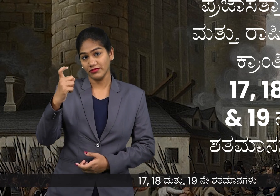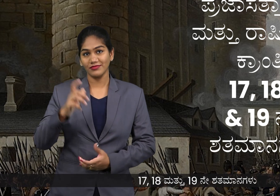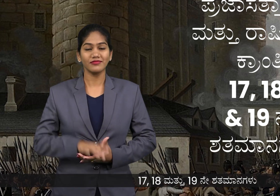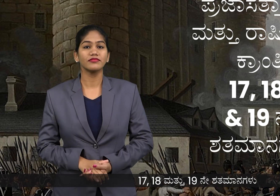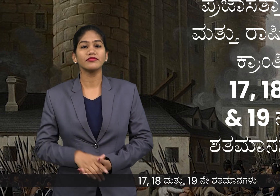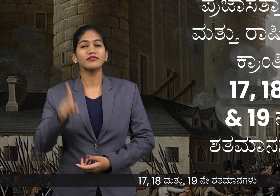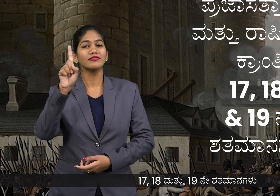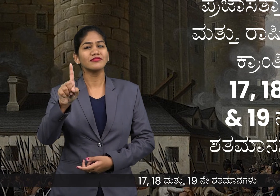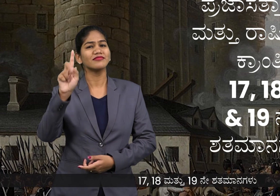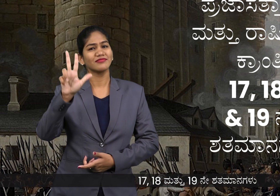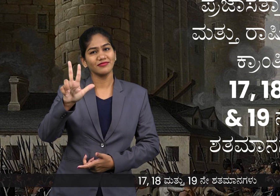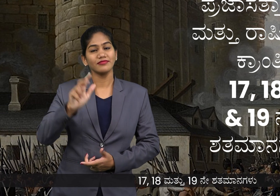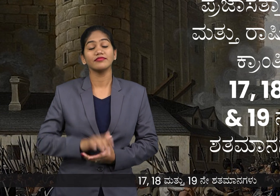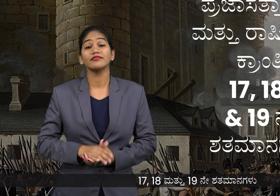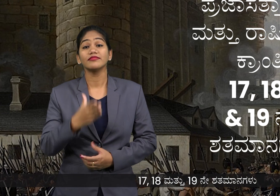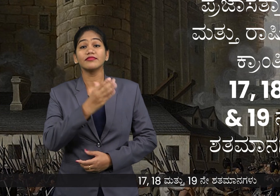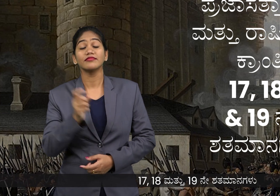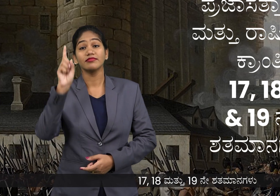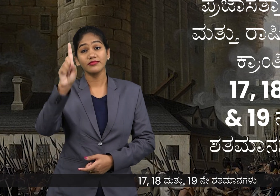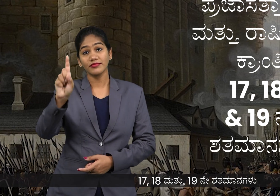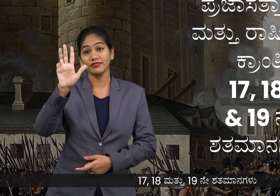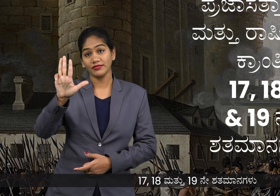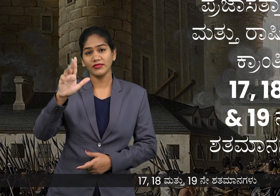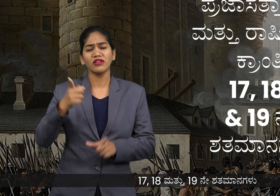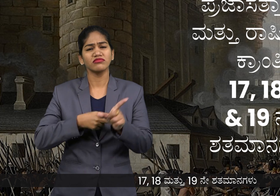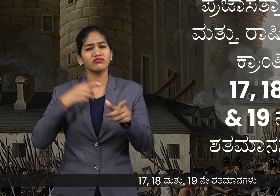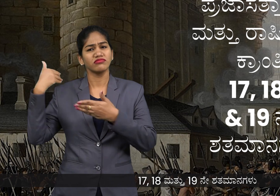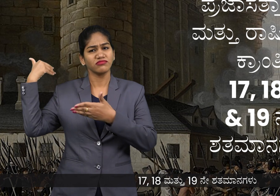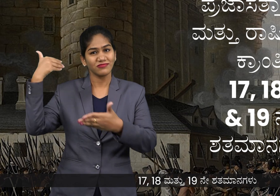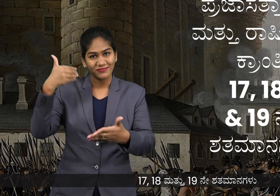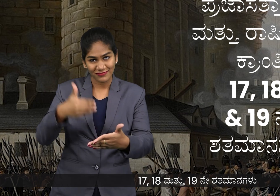17, 18 ಮತ್ತು 19ನೆಯ ಶತಮಾನಗಳು